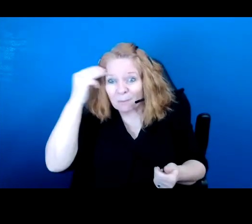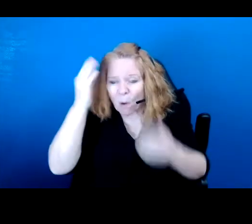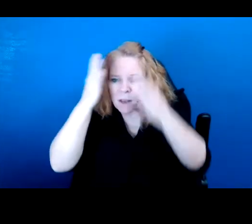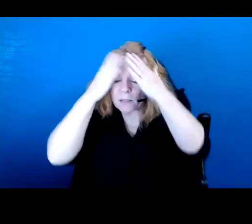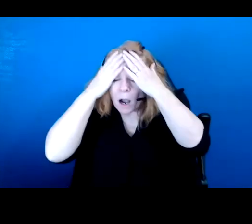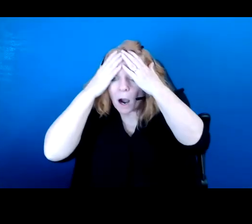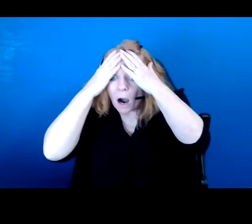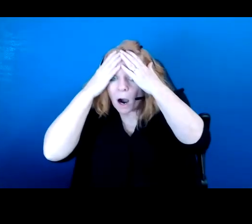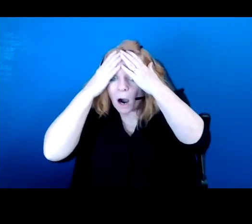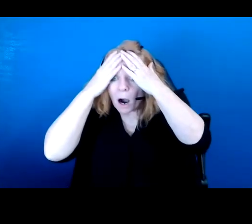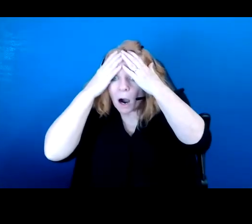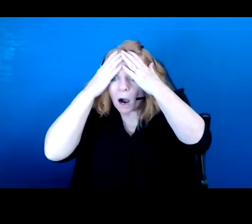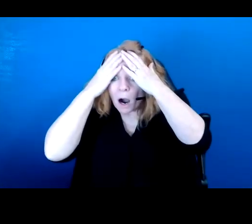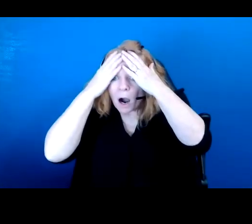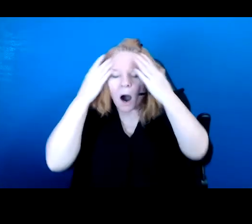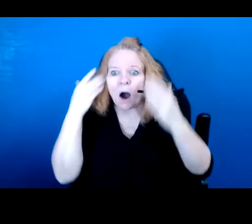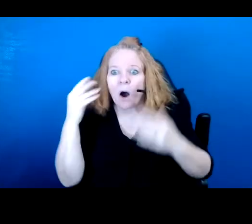o no